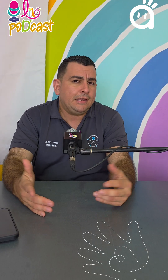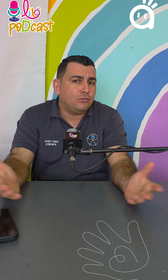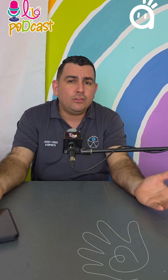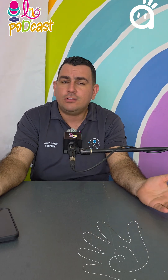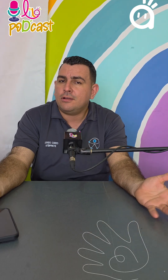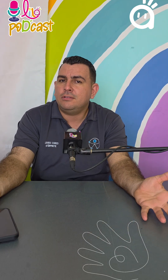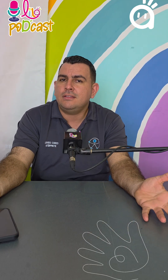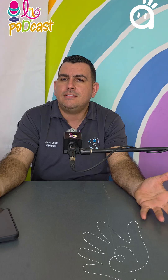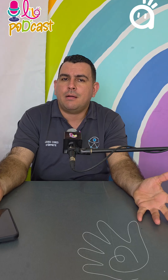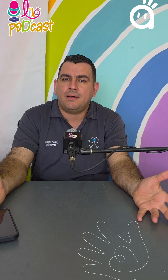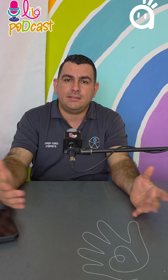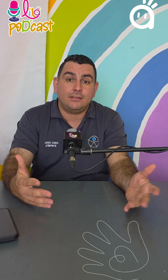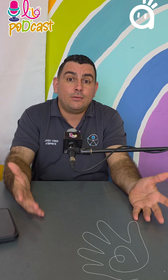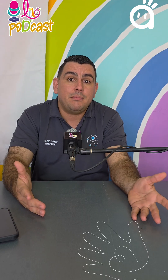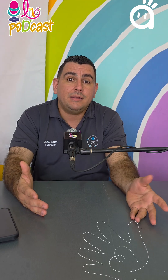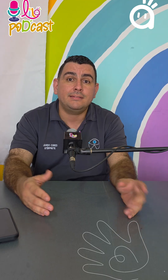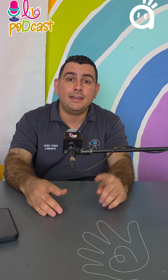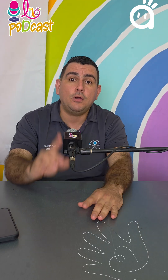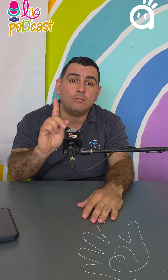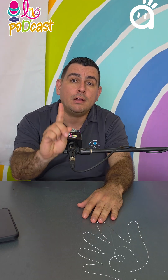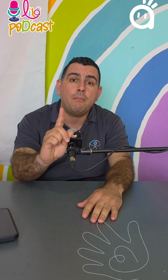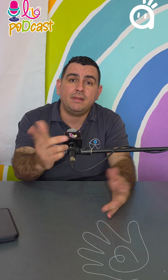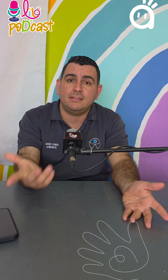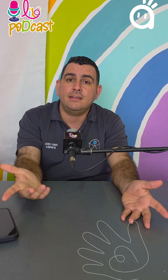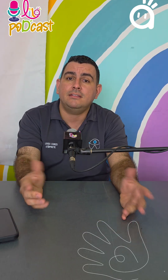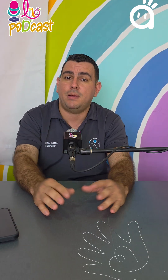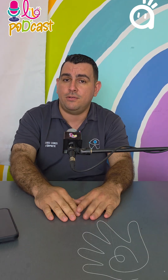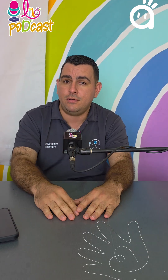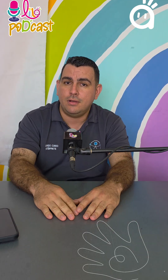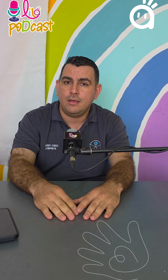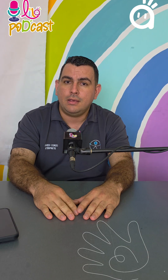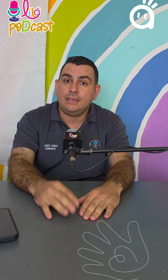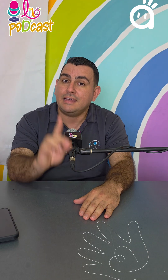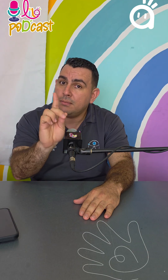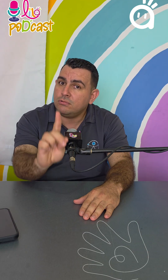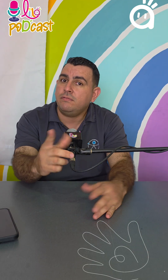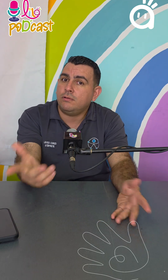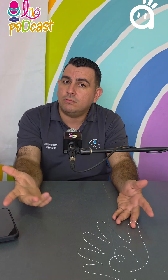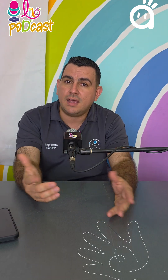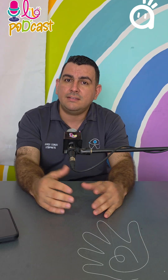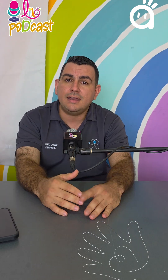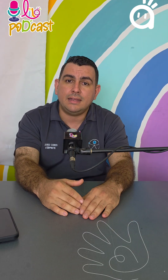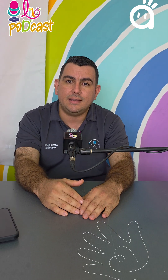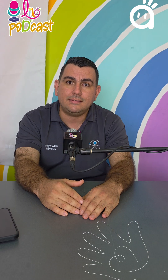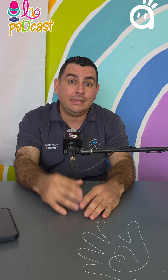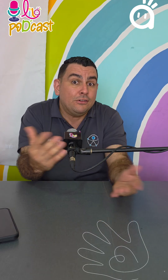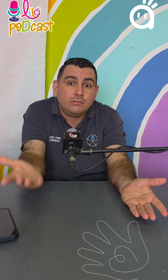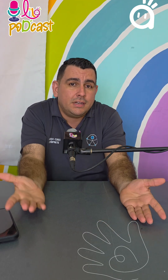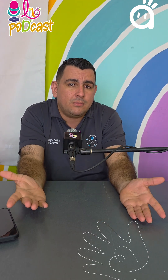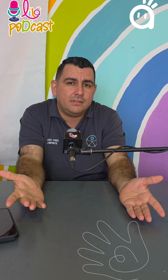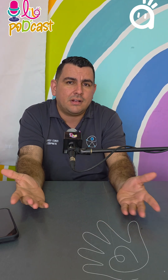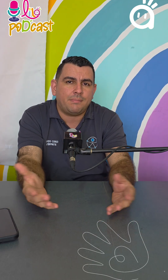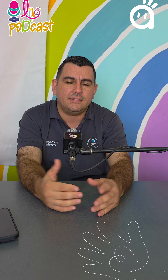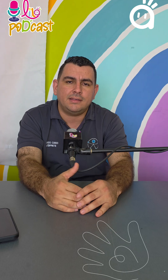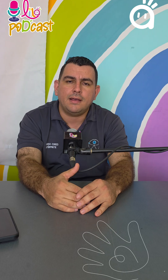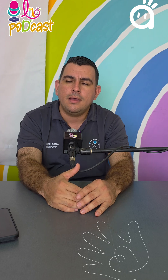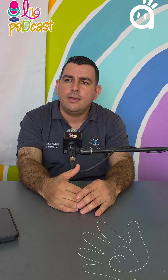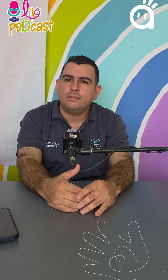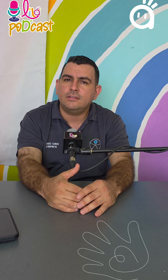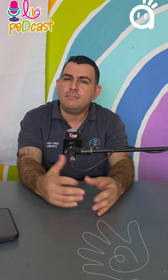los niños que no tienen discapacidad solamente salen con una competencia en español y tenemos dificultades en el inglés y no tenemos discapacidad. Entonces,